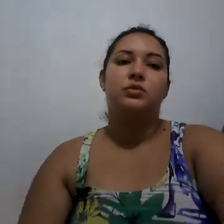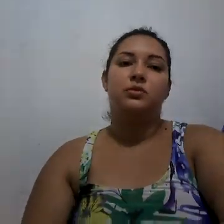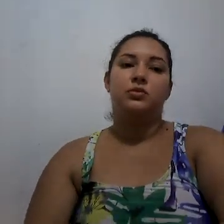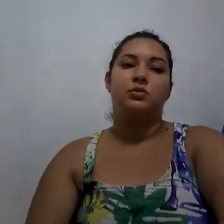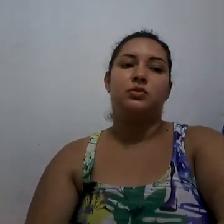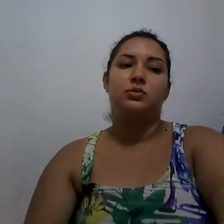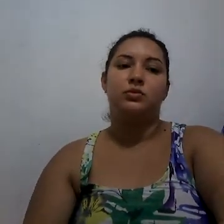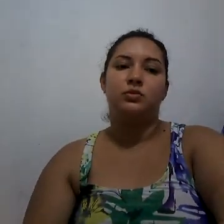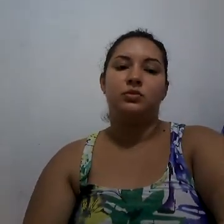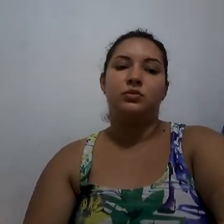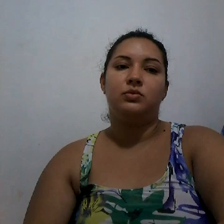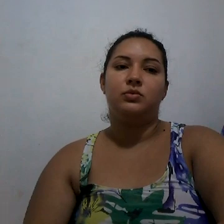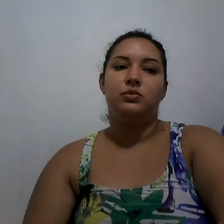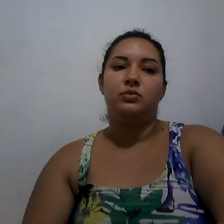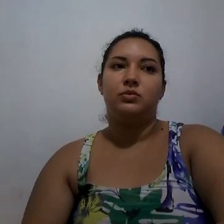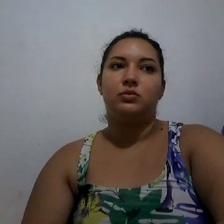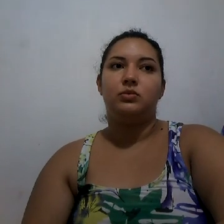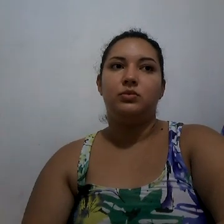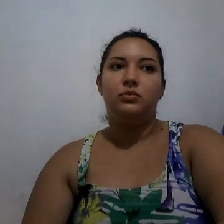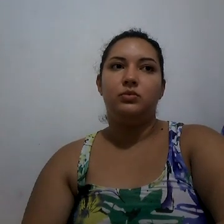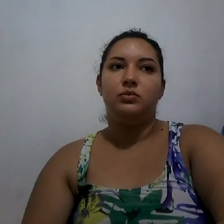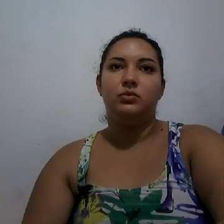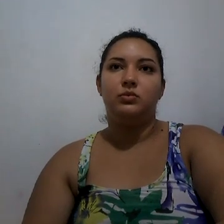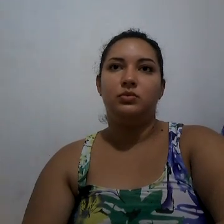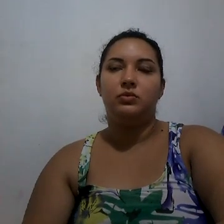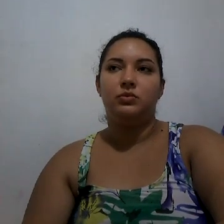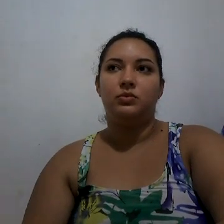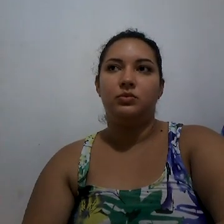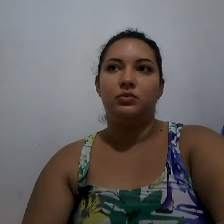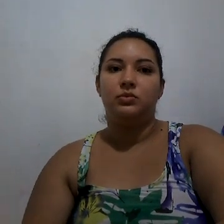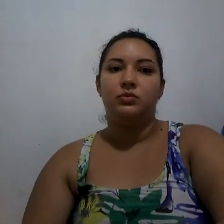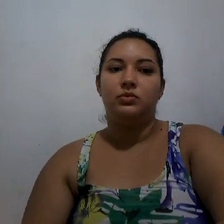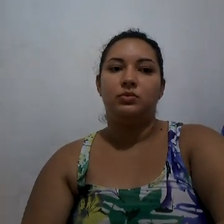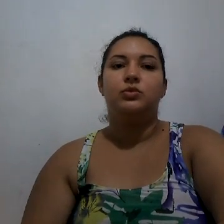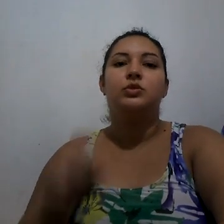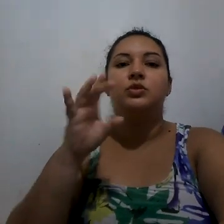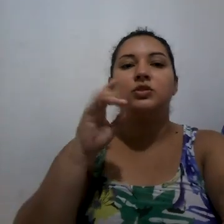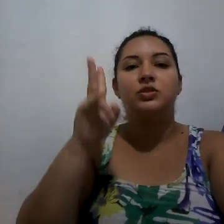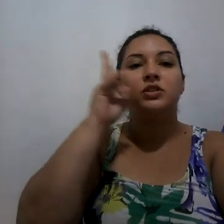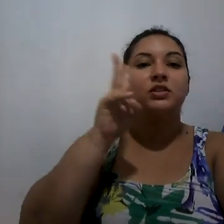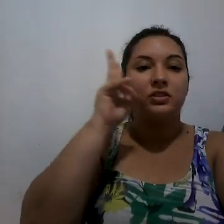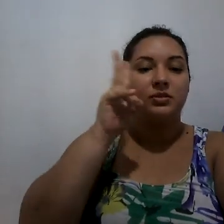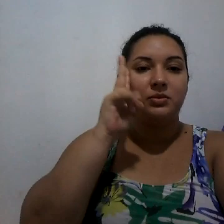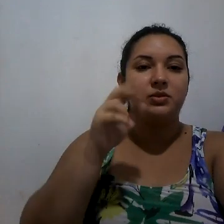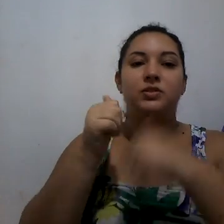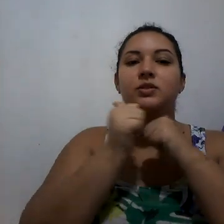tem lá dentro. Qual componente? Isso, Thiago, isso aí. Então, só relembrando aqui a sequência analítica. Quando a gente quer